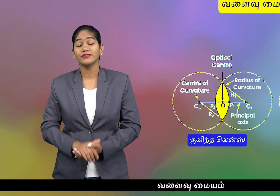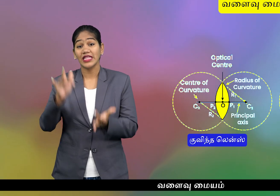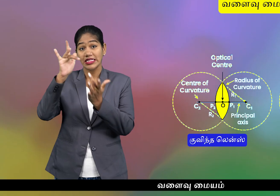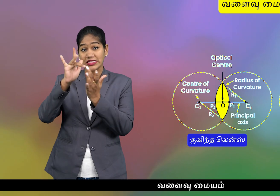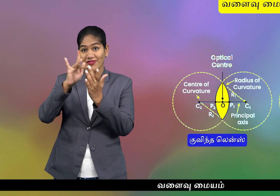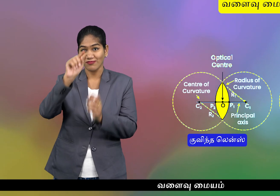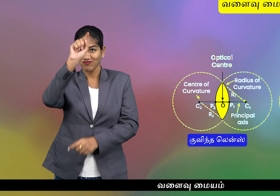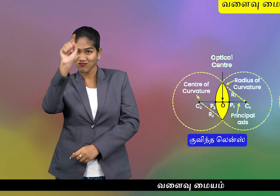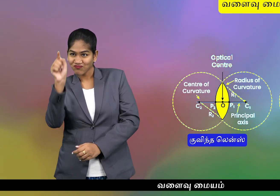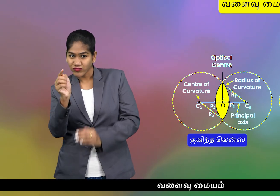வளைவு மையம்,